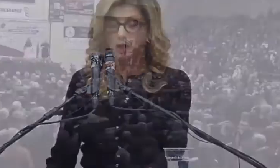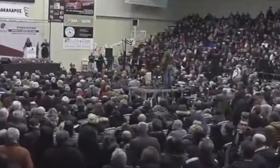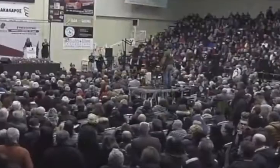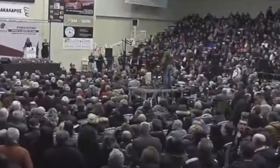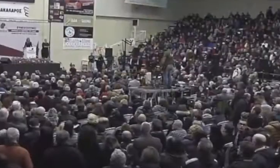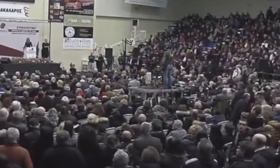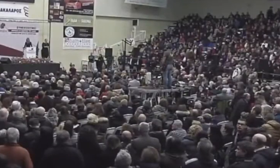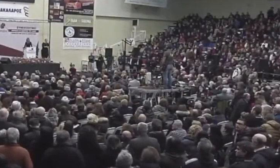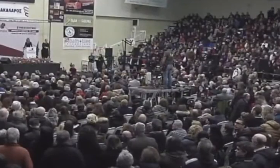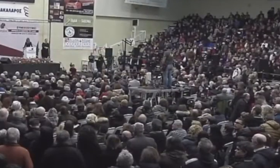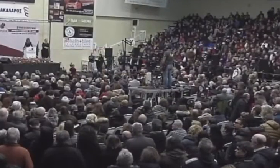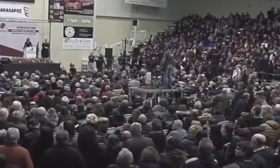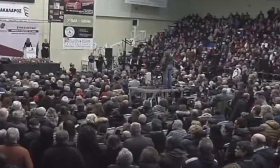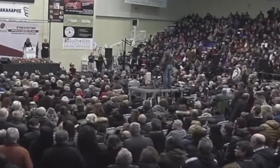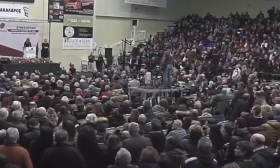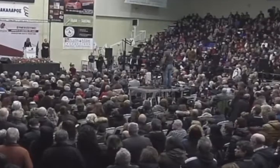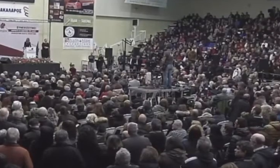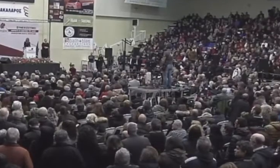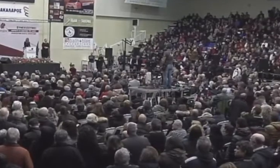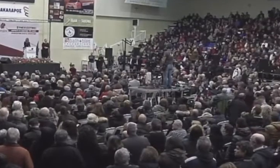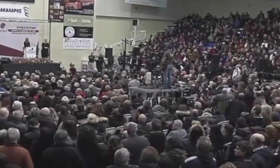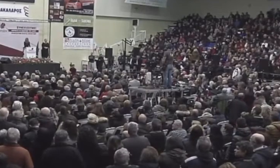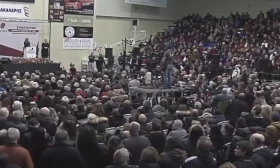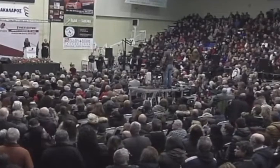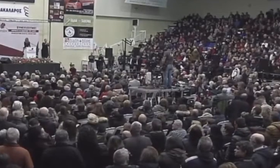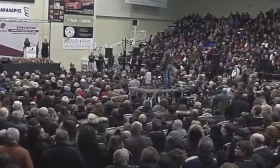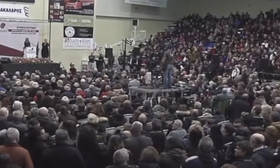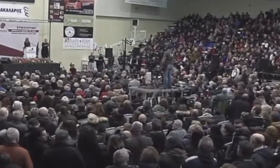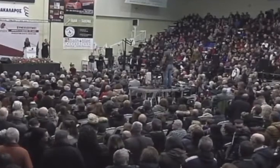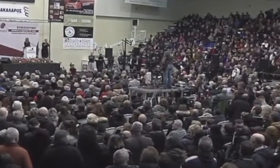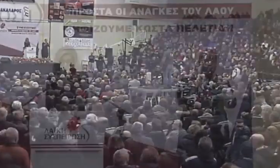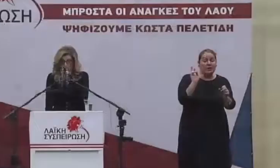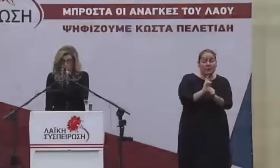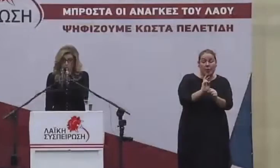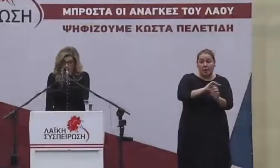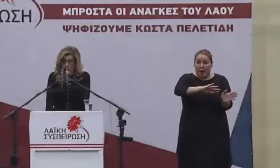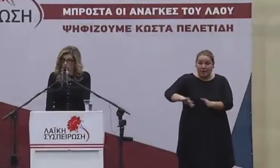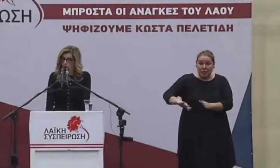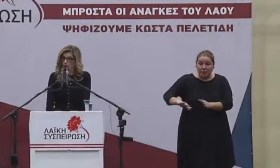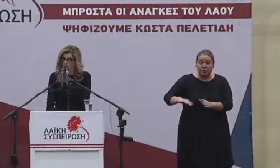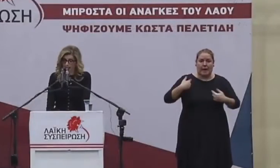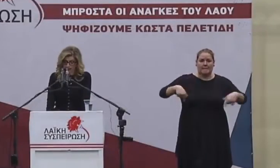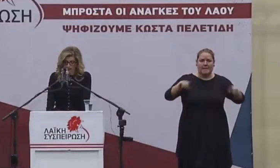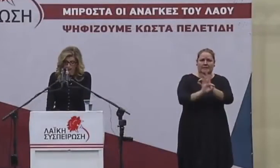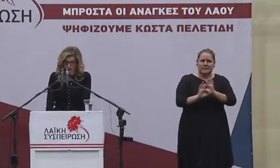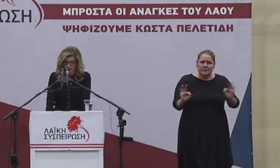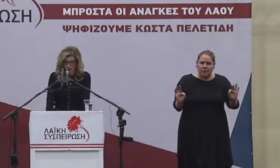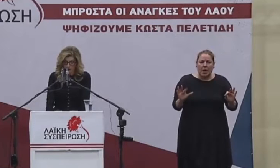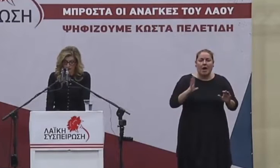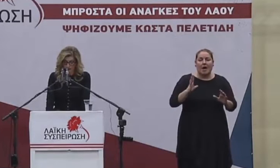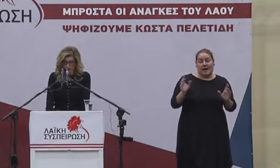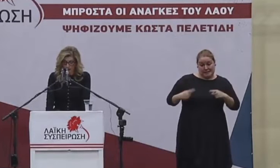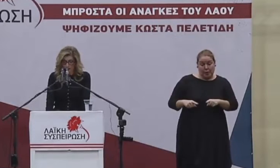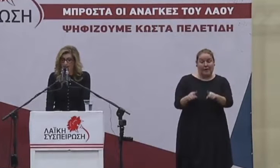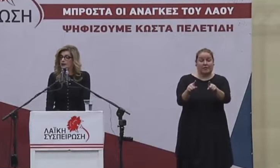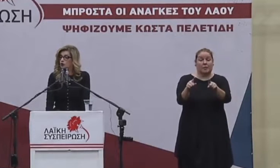Αρχής. Ως εκ τούτου, οτιδήποτε άλλο, εκτός του να συμπορευτούμε με τη Λαϊκή